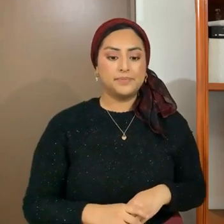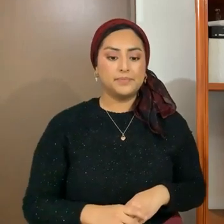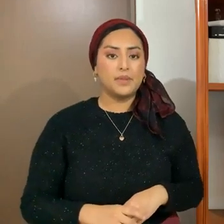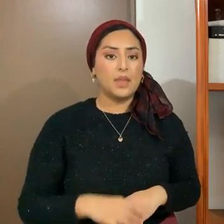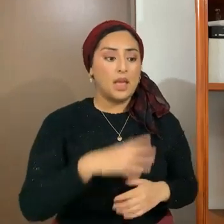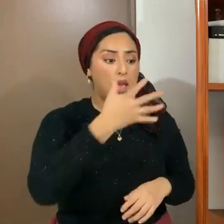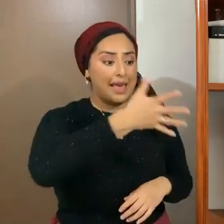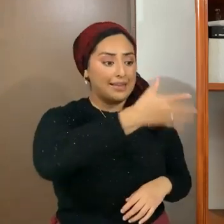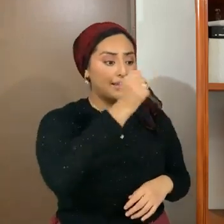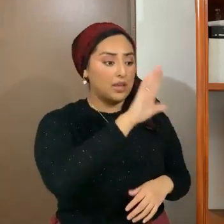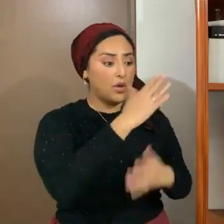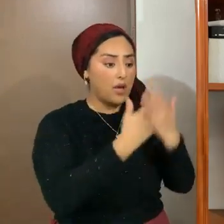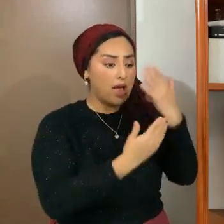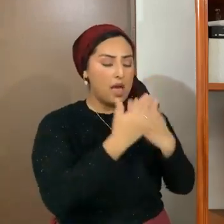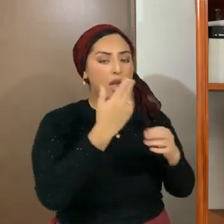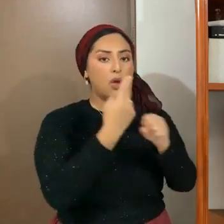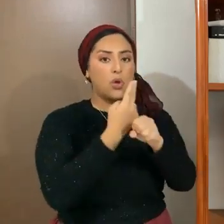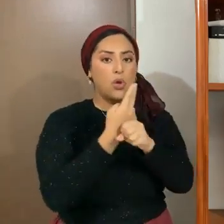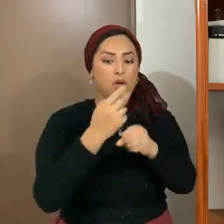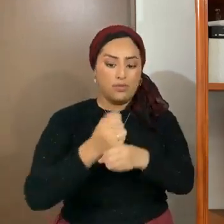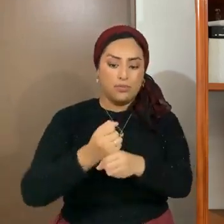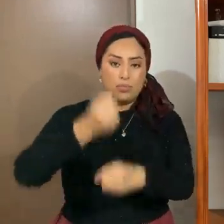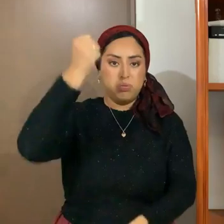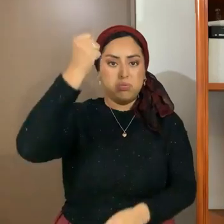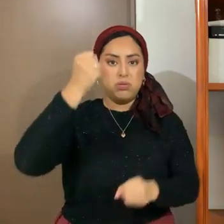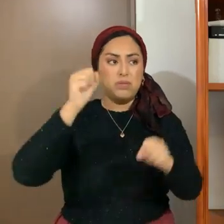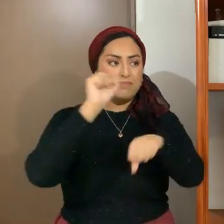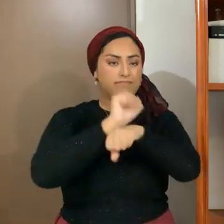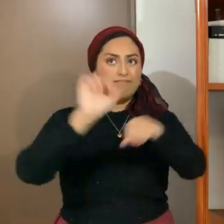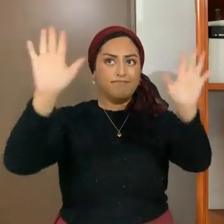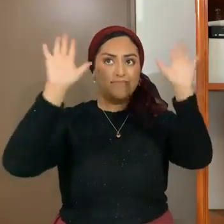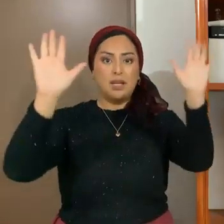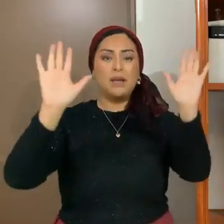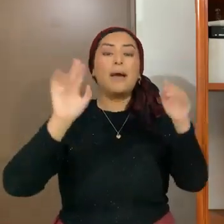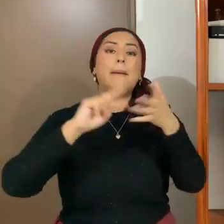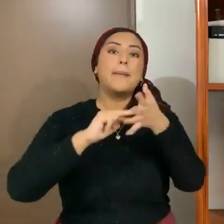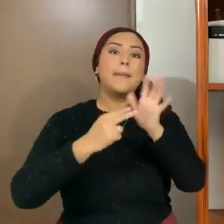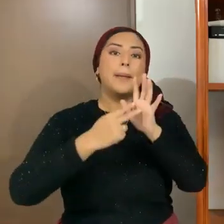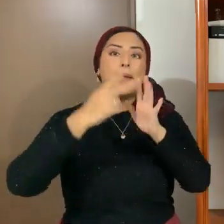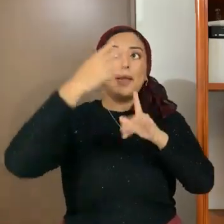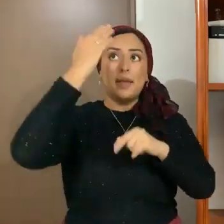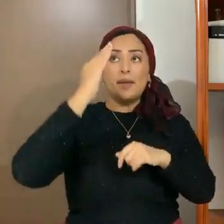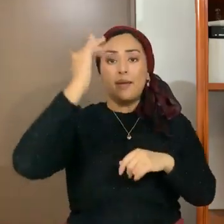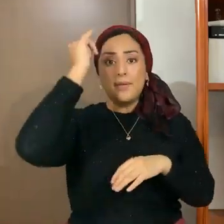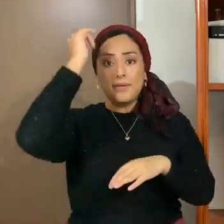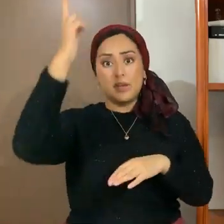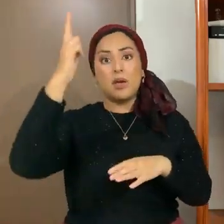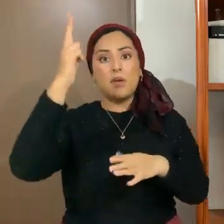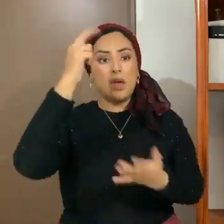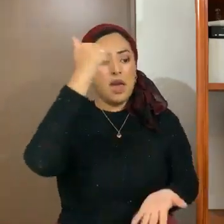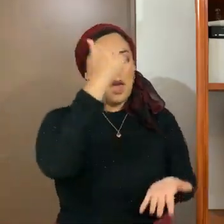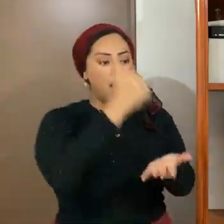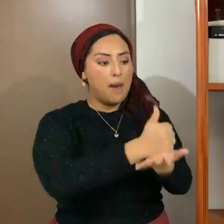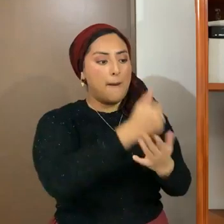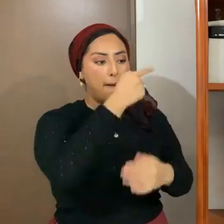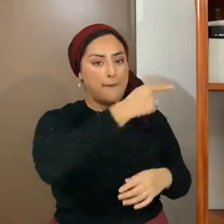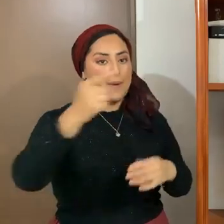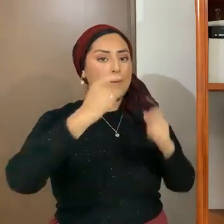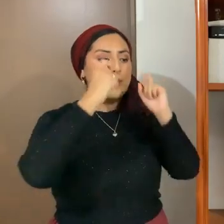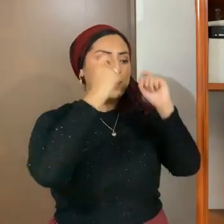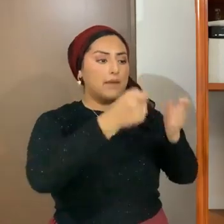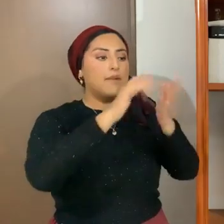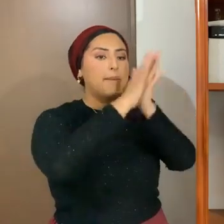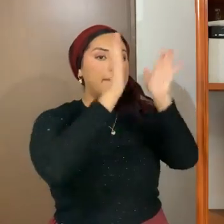y tomarás en tu mano esta vara con la cual harás mis señales. Es decir, el Eterno los respaldó, les dio